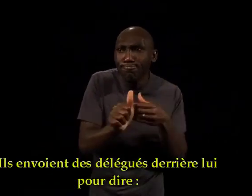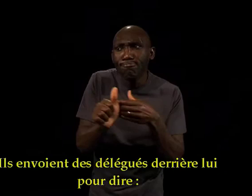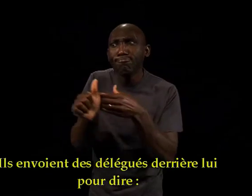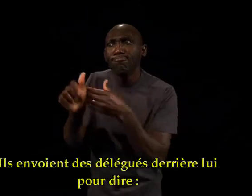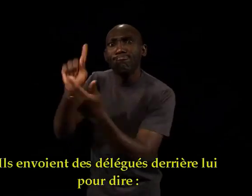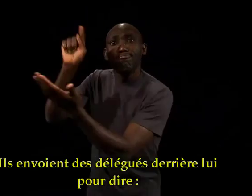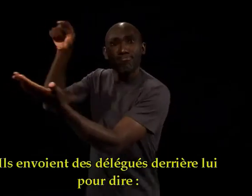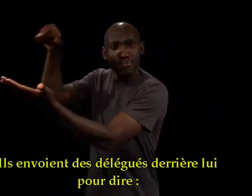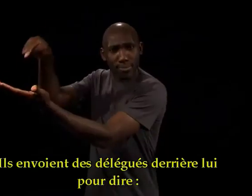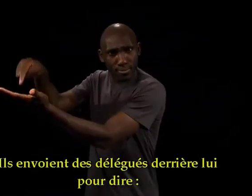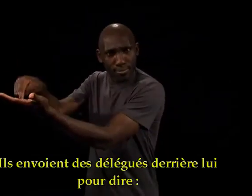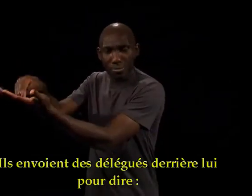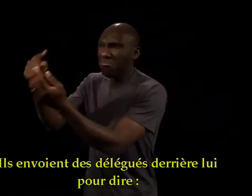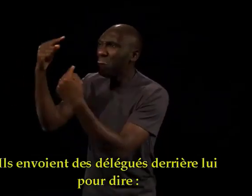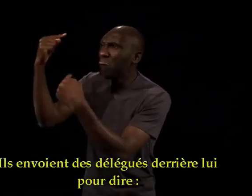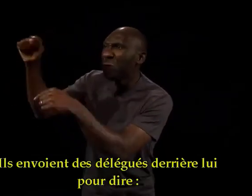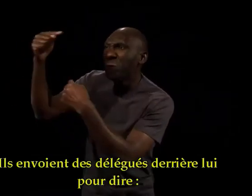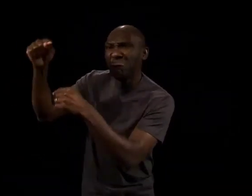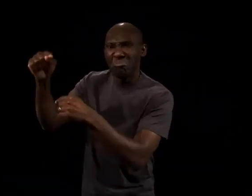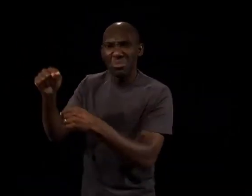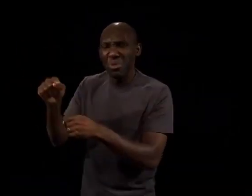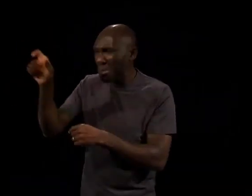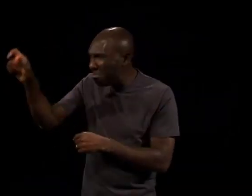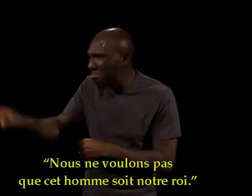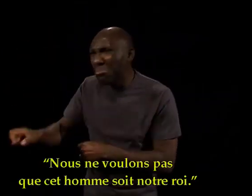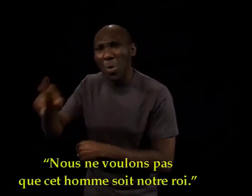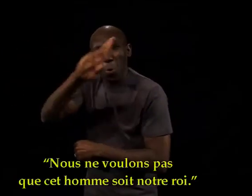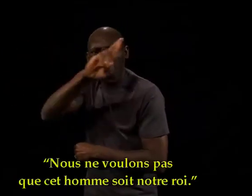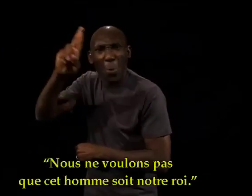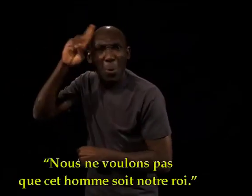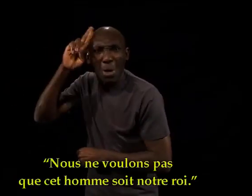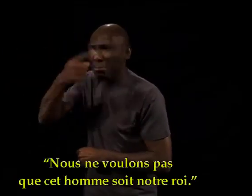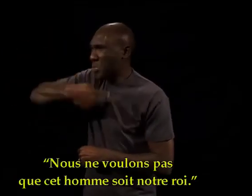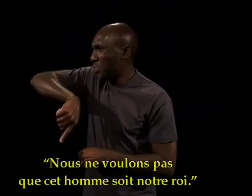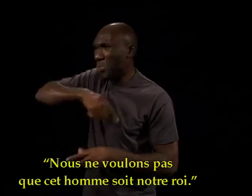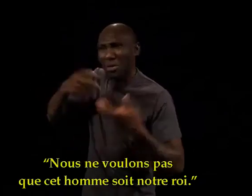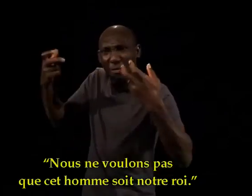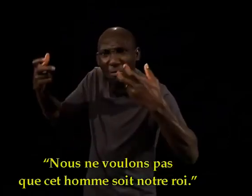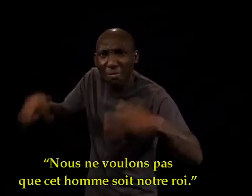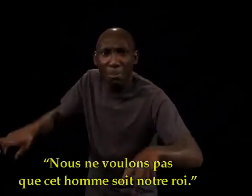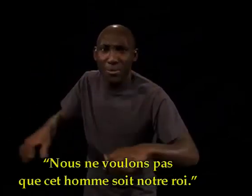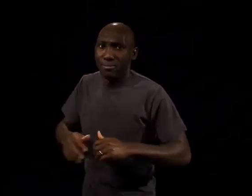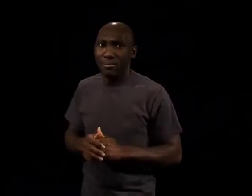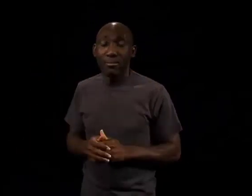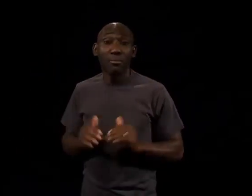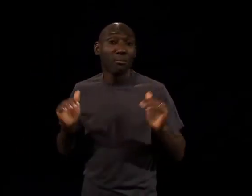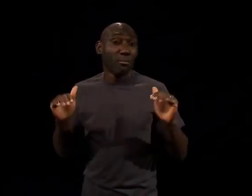Ils envoient des délégués derrière lui pour dire, nous ne voulons pas que cet homme soit notre roi.